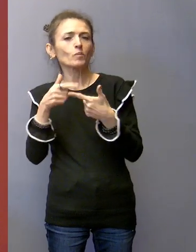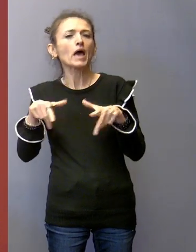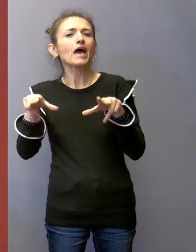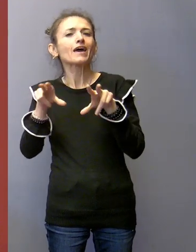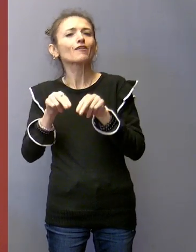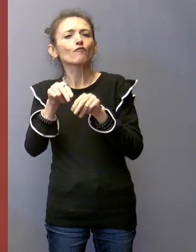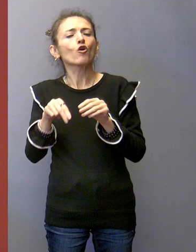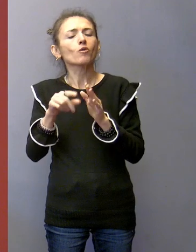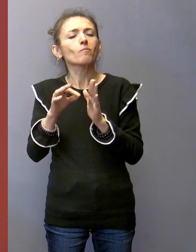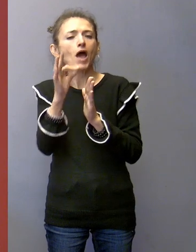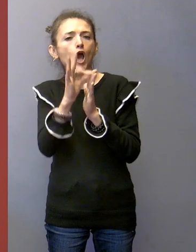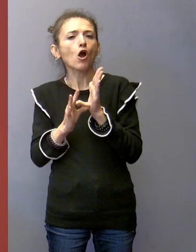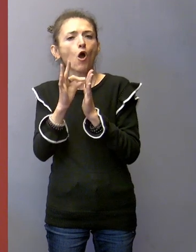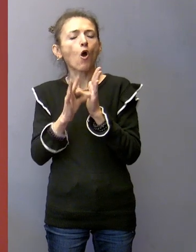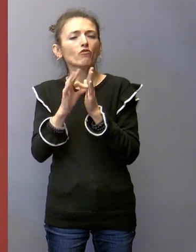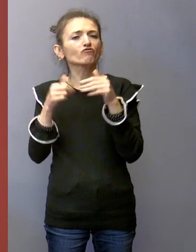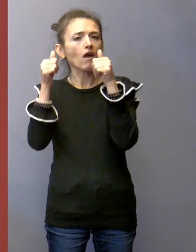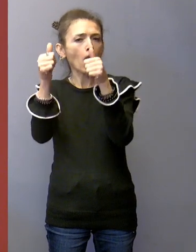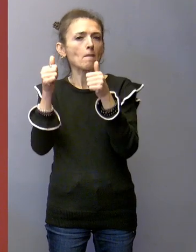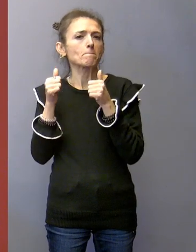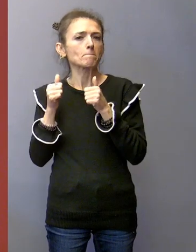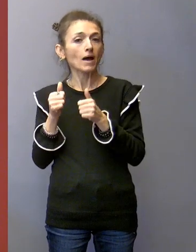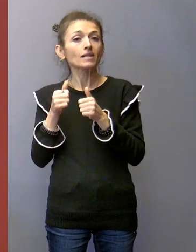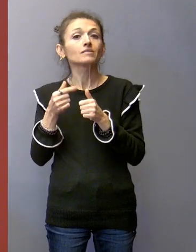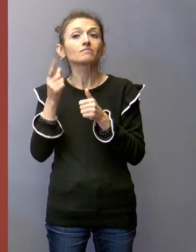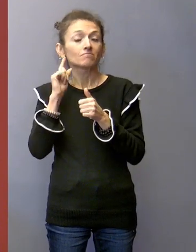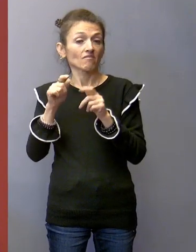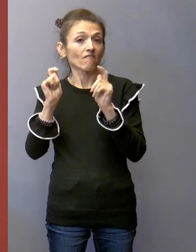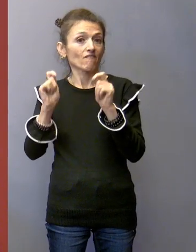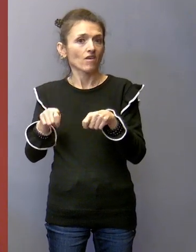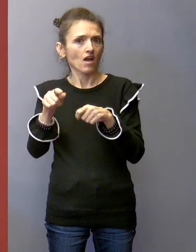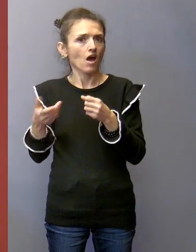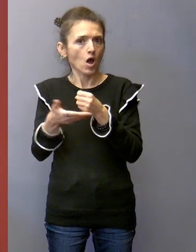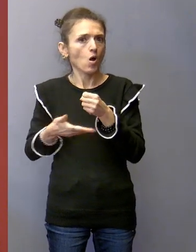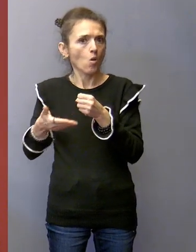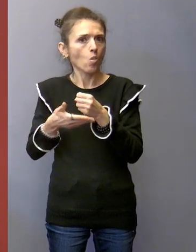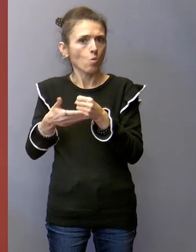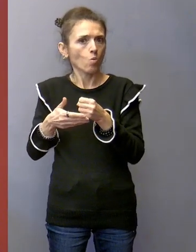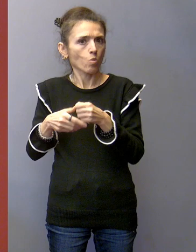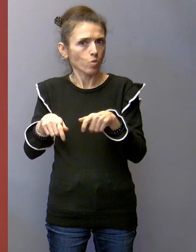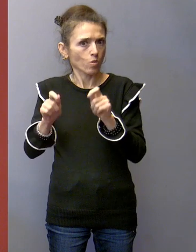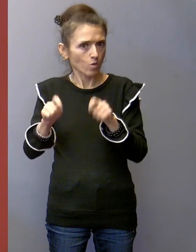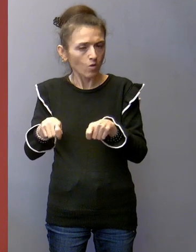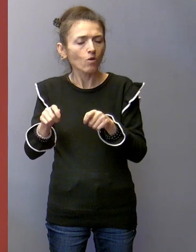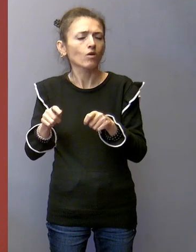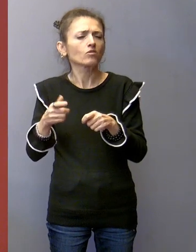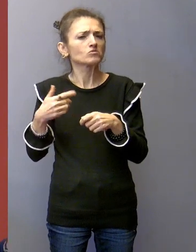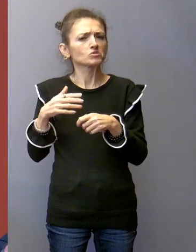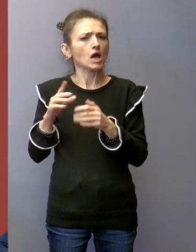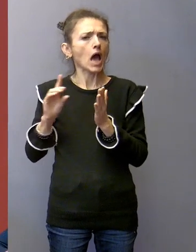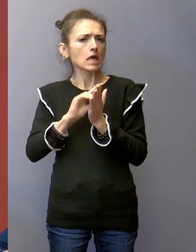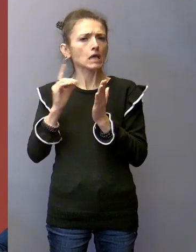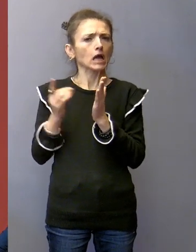degli appalti dove appena verrà in vigore a luglio ma appena stata approvato il decreto legislativo e stanno